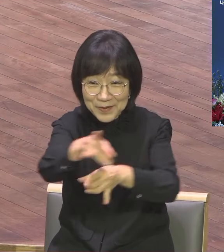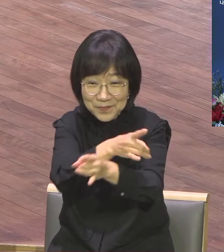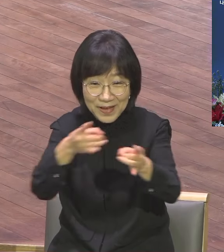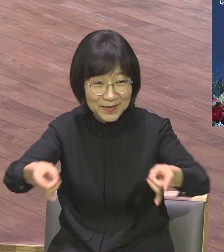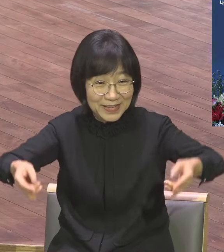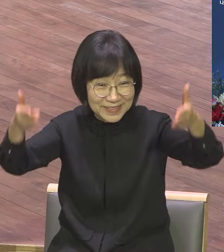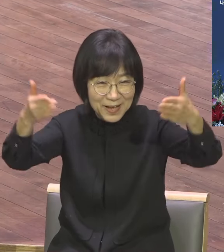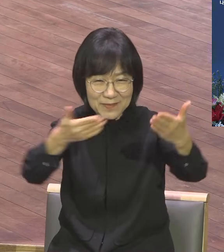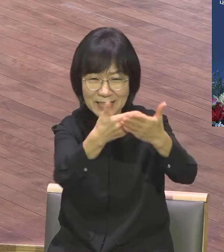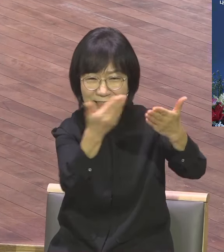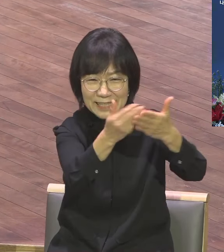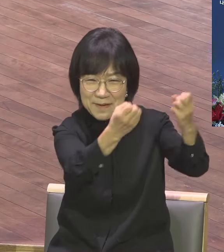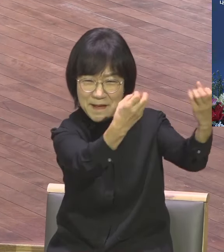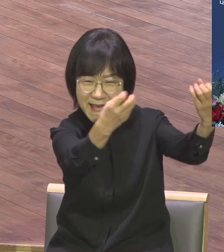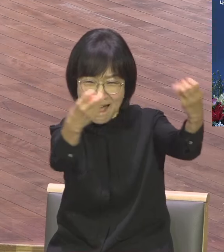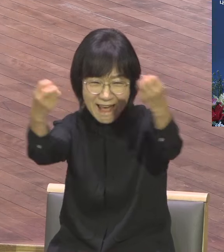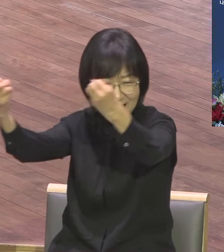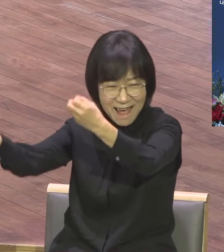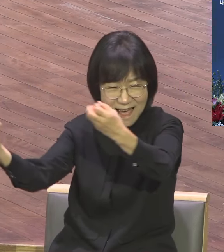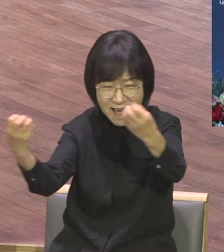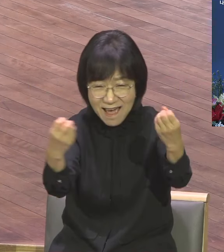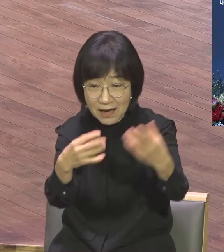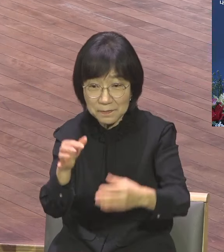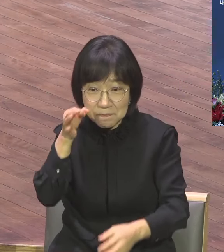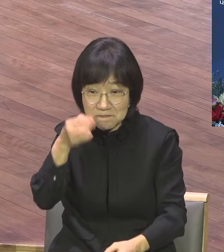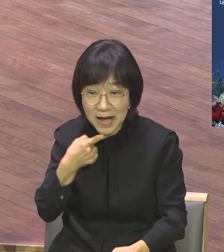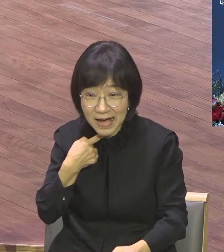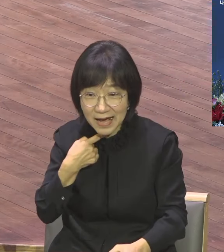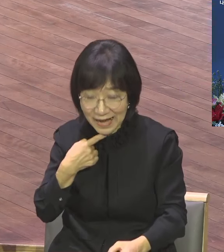백화점에서 크리스마스를 장식하는